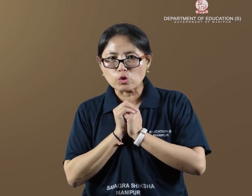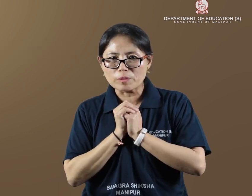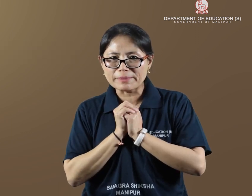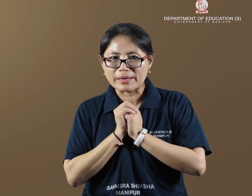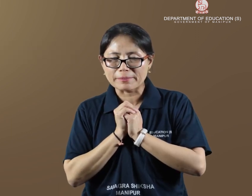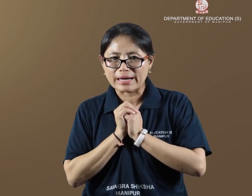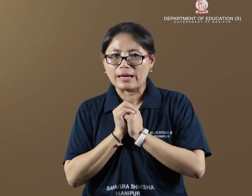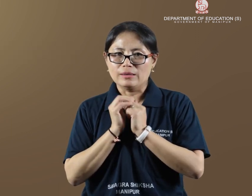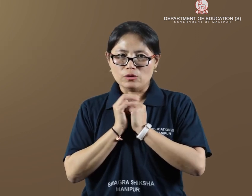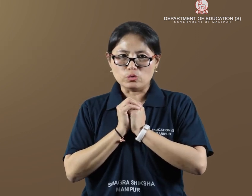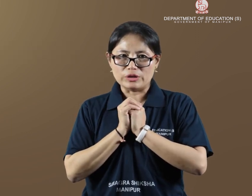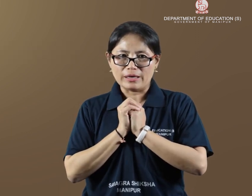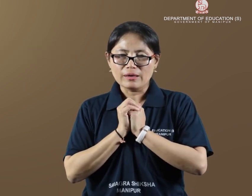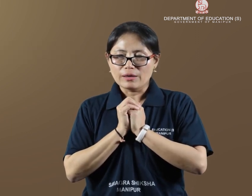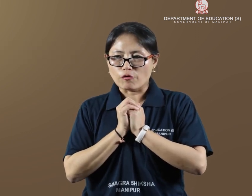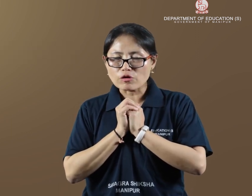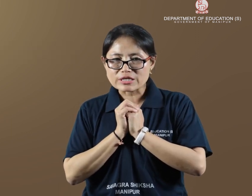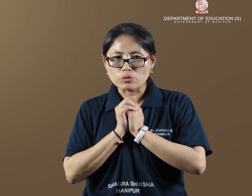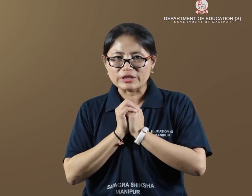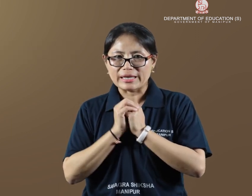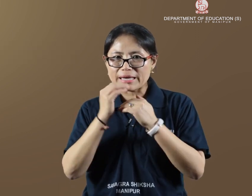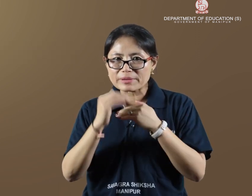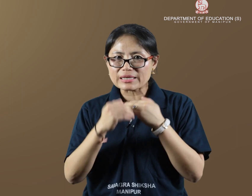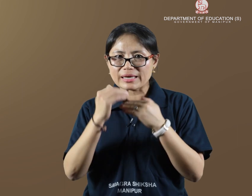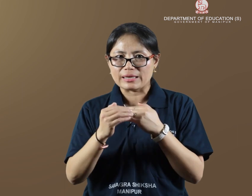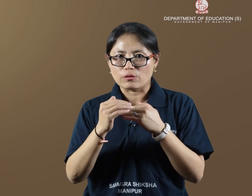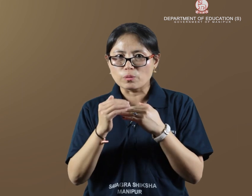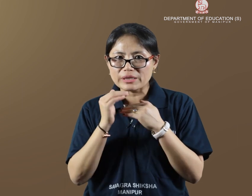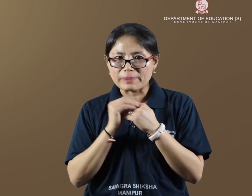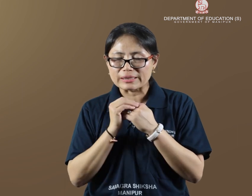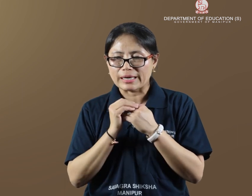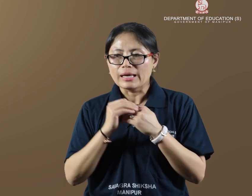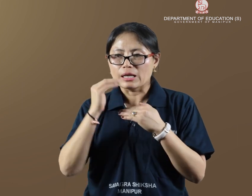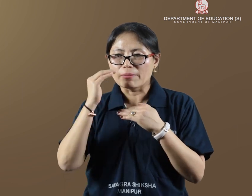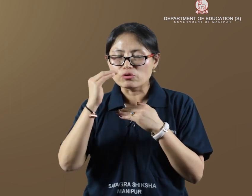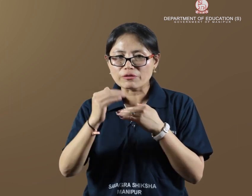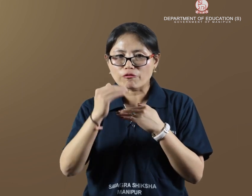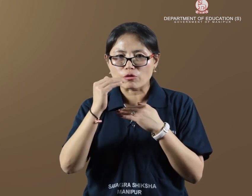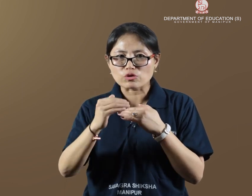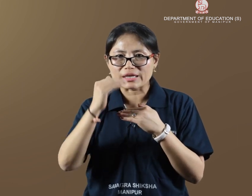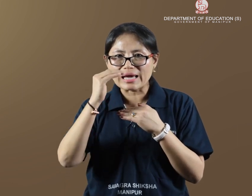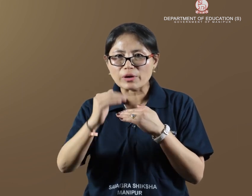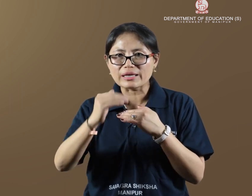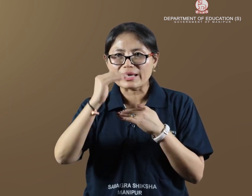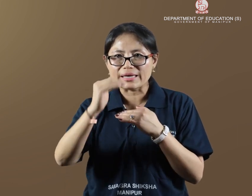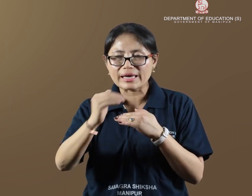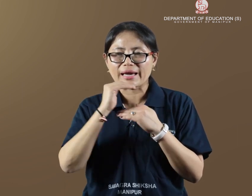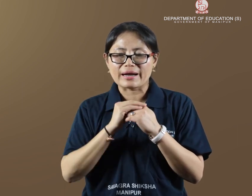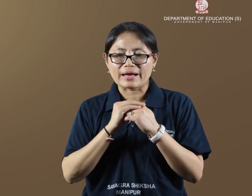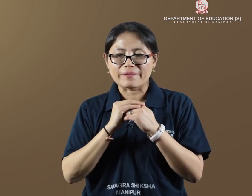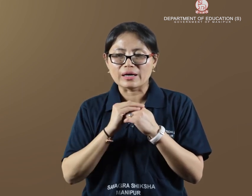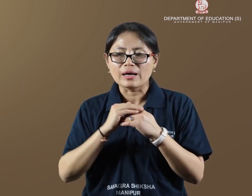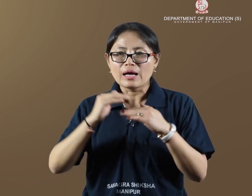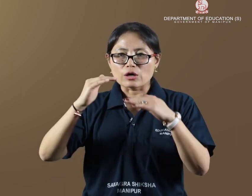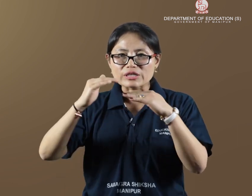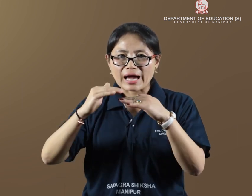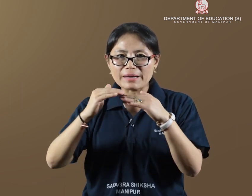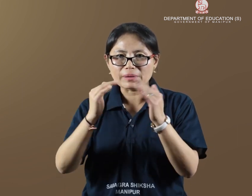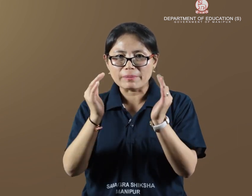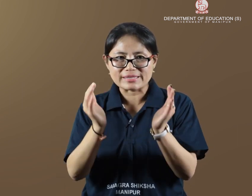ubadi phangbra ude force ti ude lai badi lai ubadi phangde ana madu ye force to kada wa de lai ge her kanda hoji hari bab